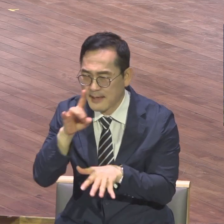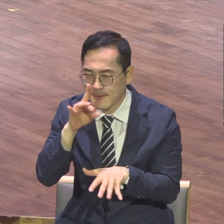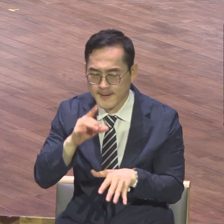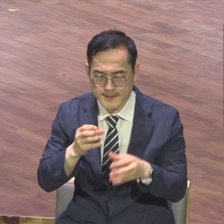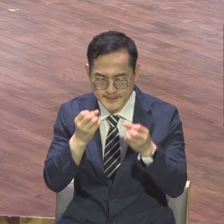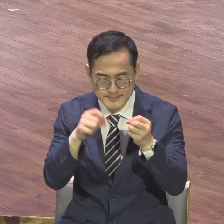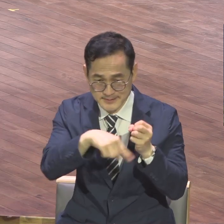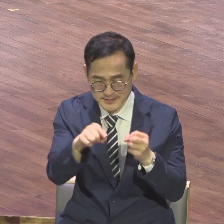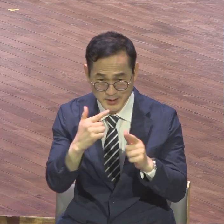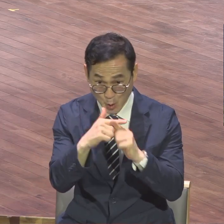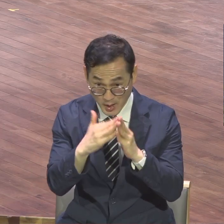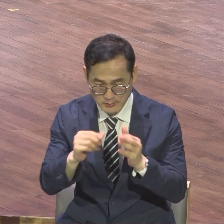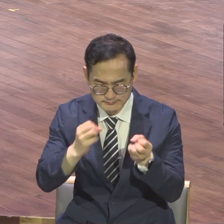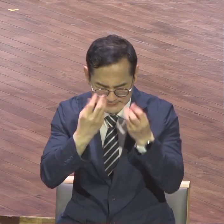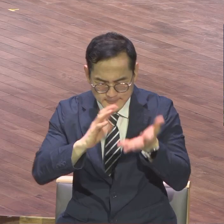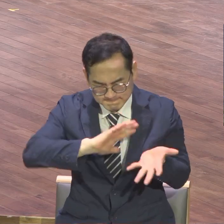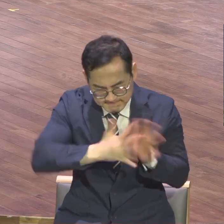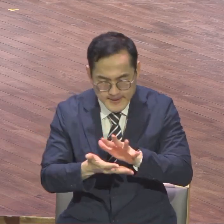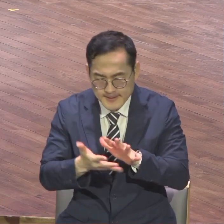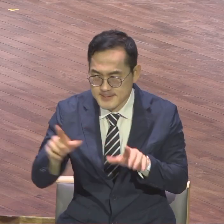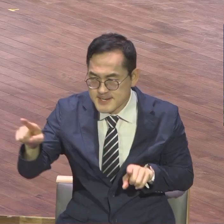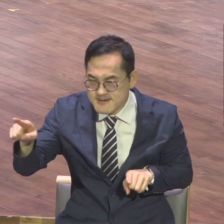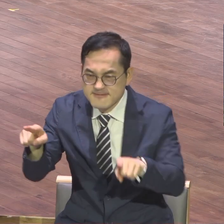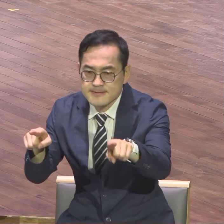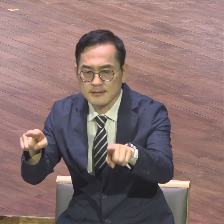이런 영적 강한 용사가 돼야 돼.